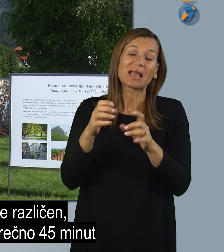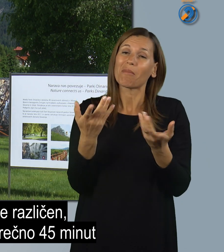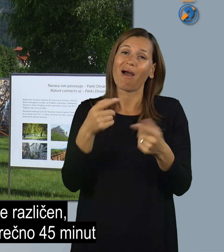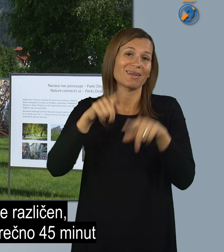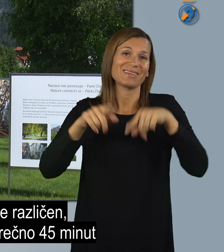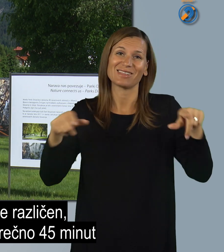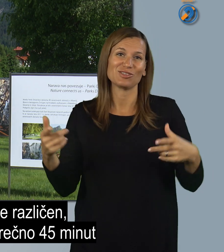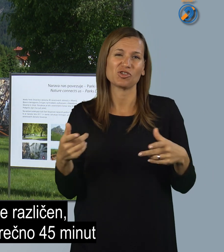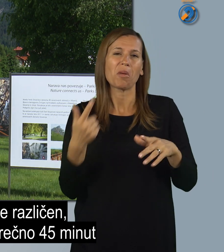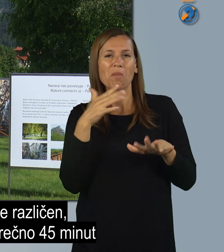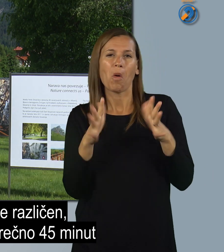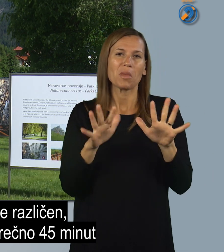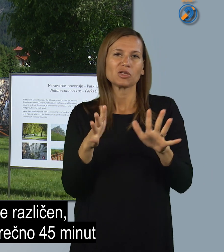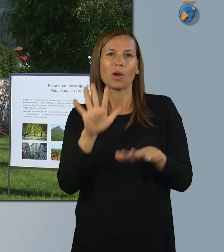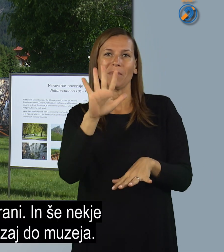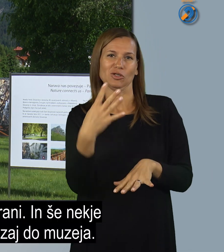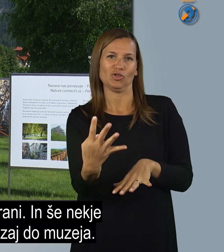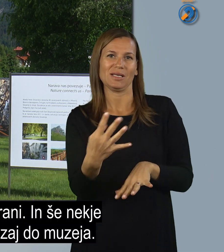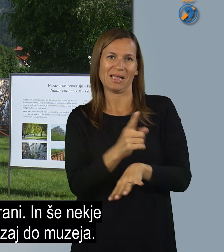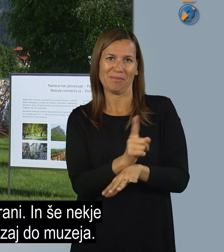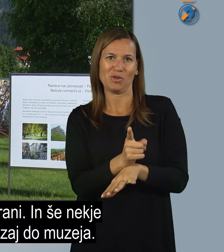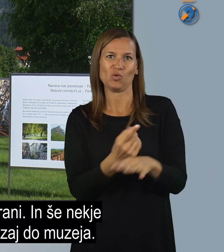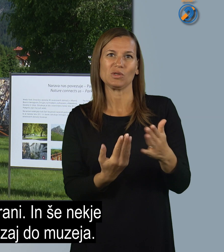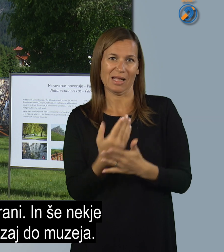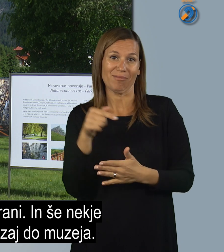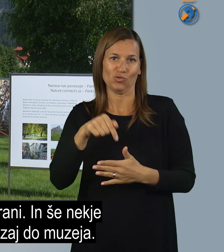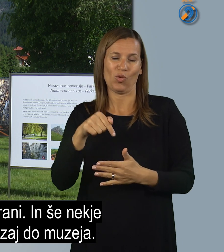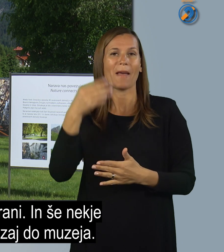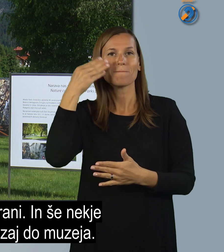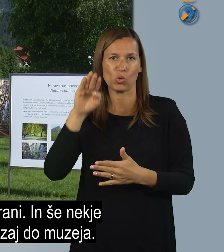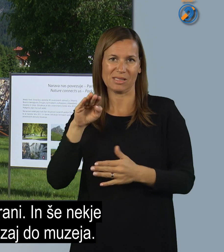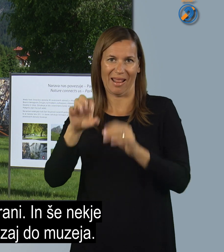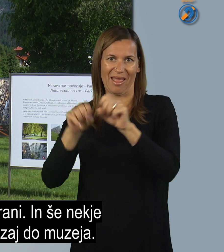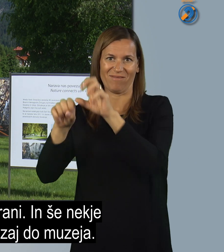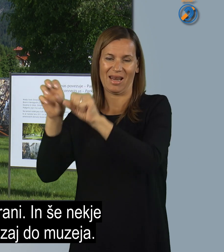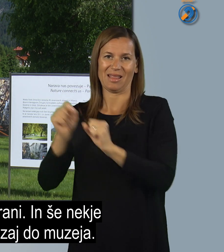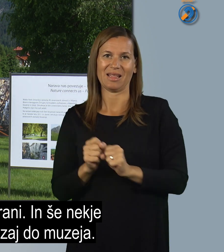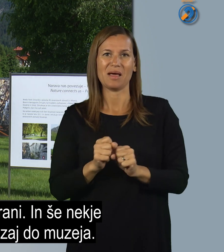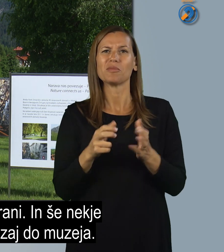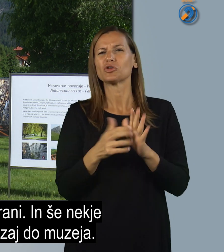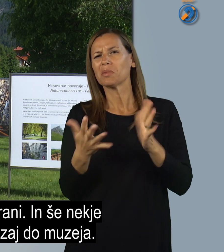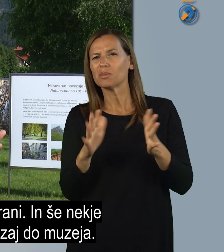v povprečju nekih 45 minut recimo za to Ferratov Mojster. Pa še